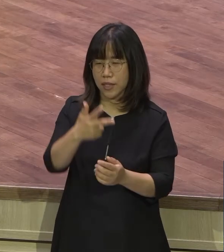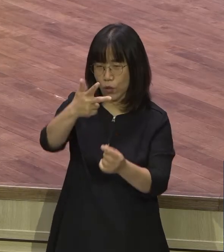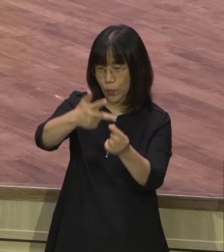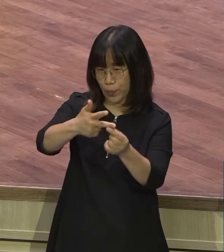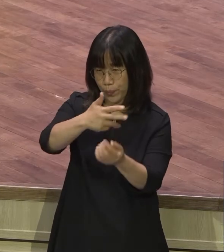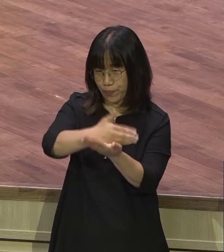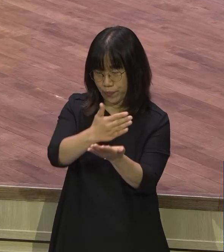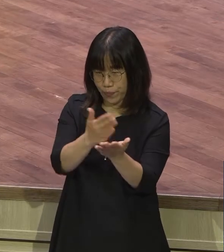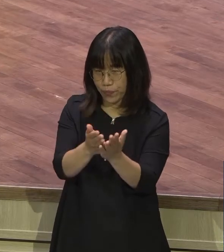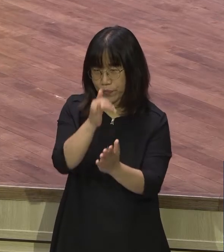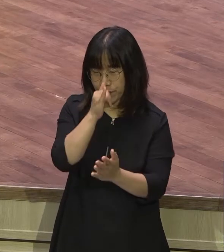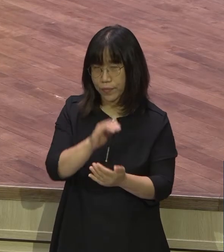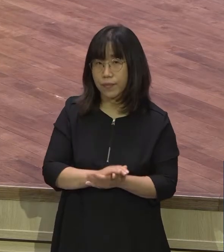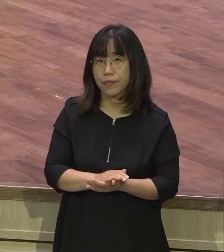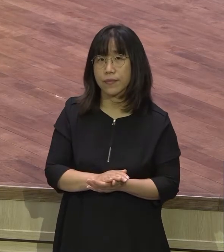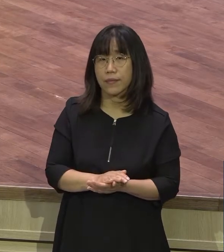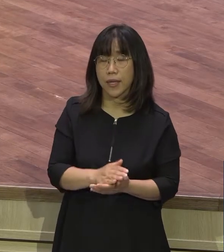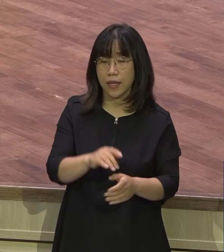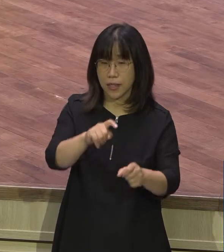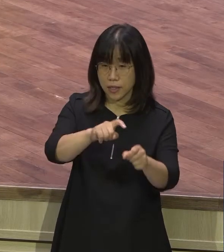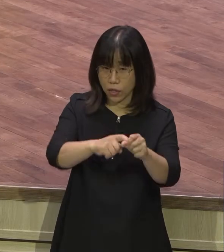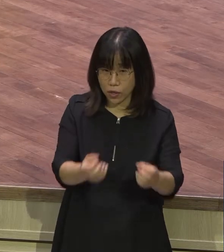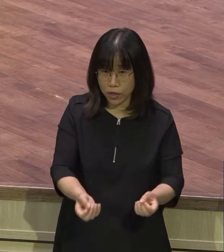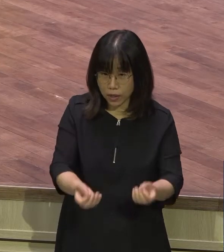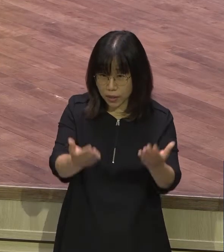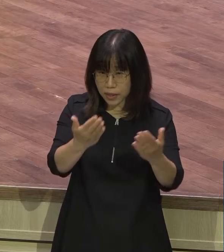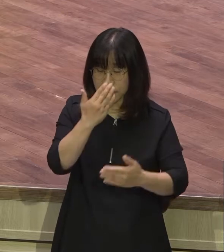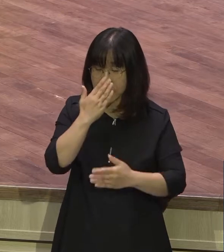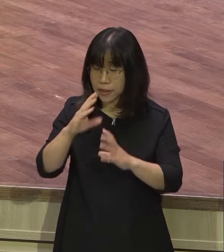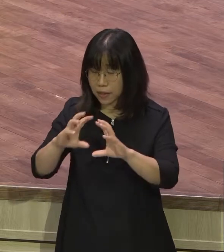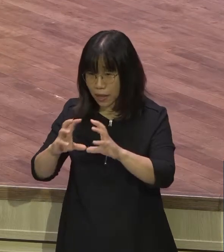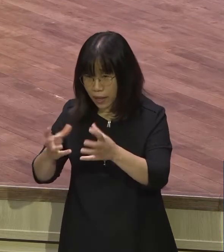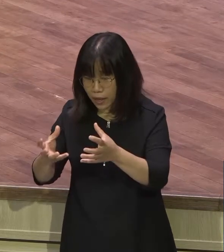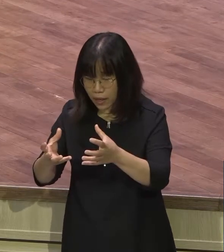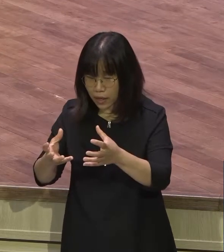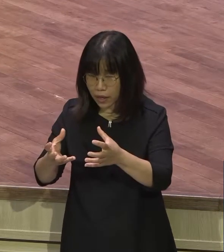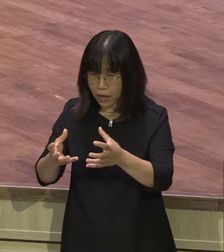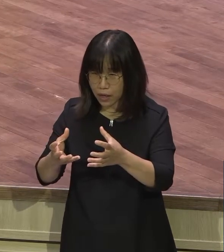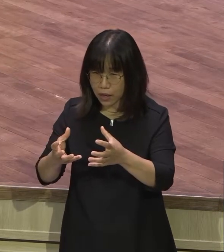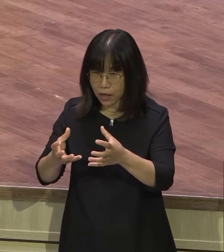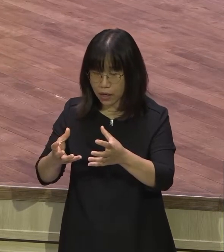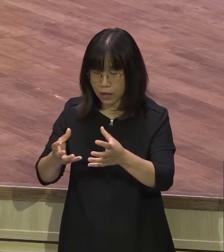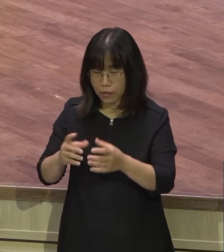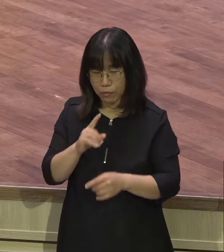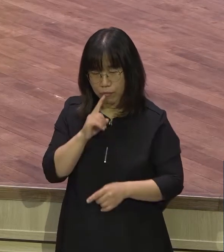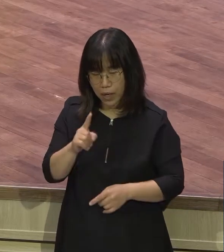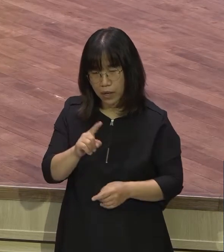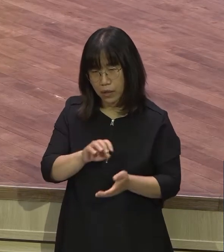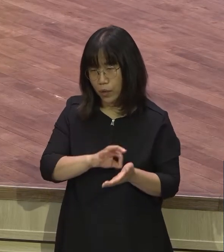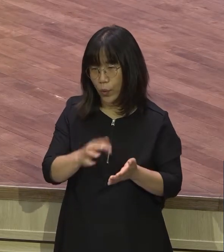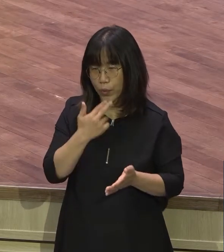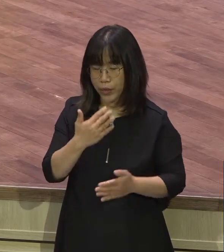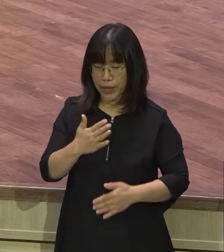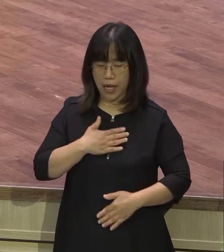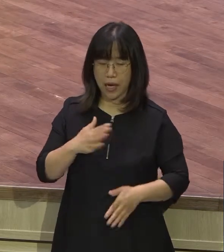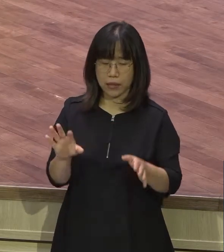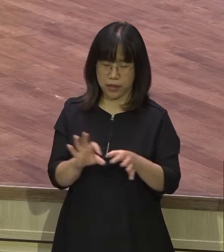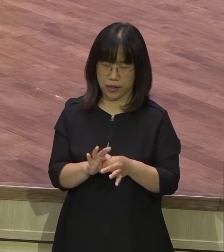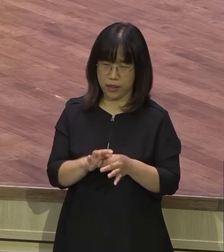것은 이 절기들을 이스라엘의 절기라고 표현하지 않고 하나님께서 나의